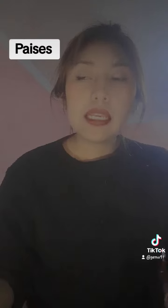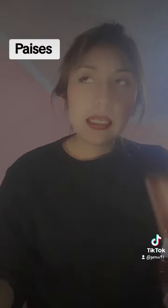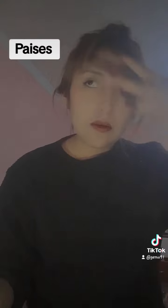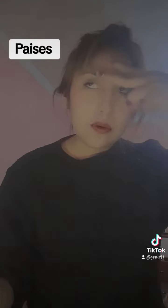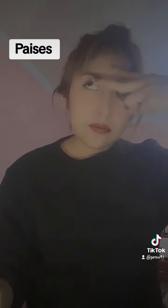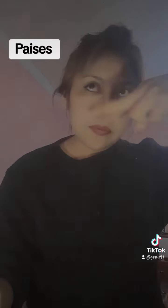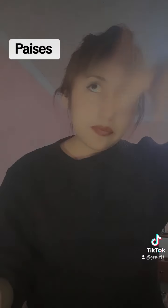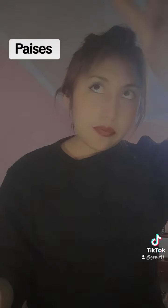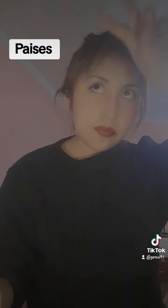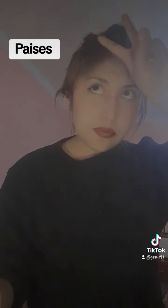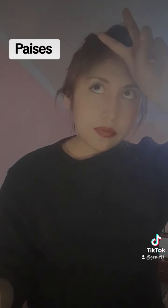México.